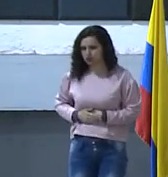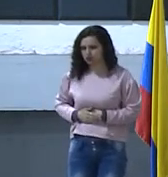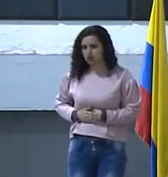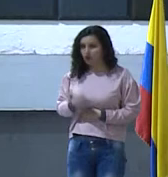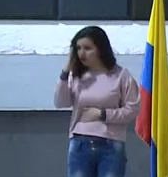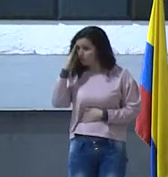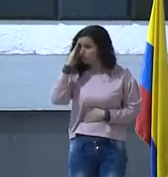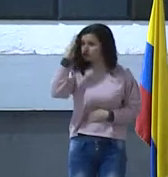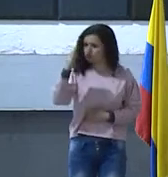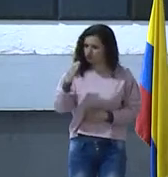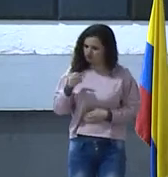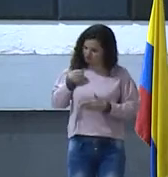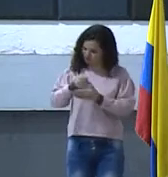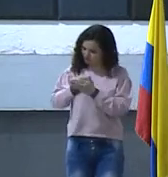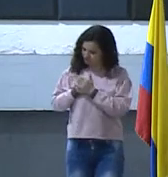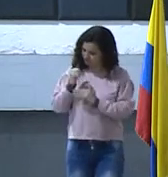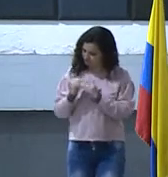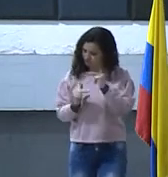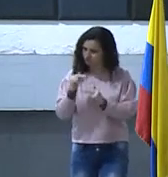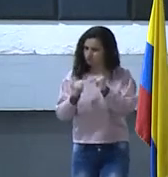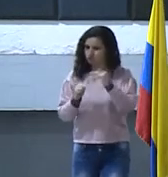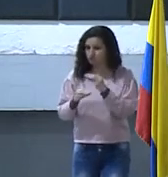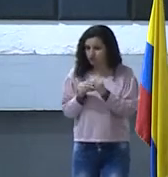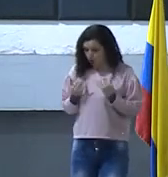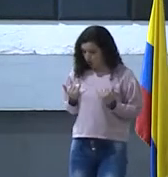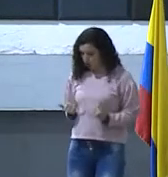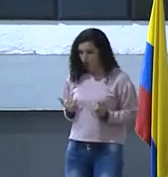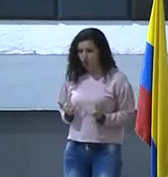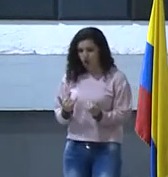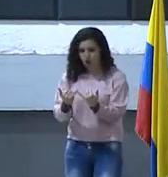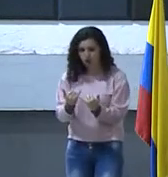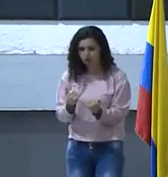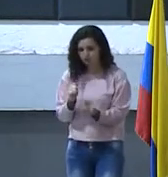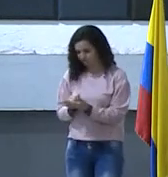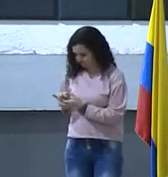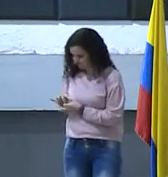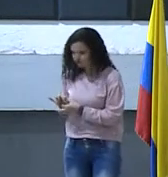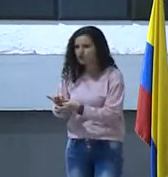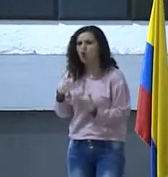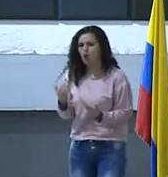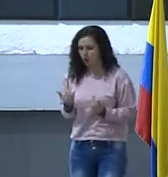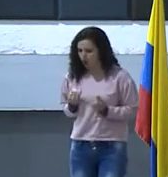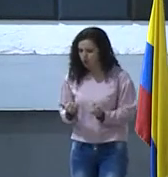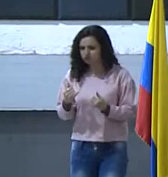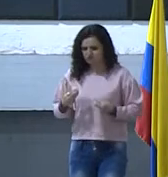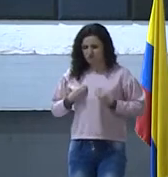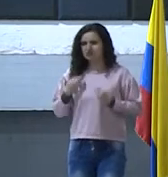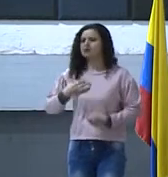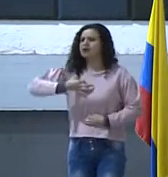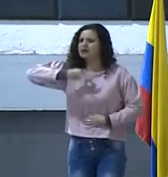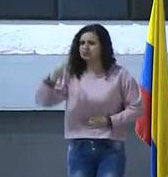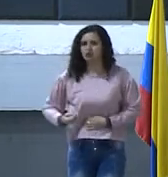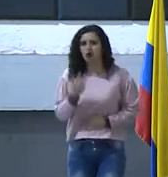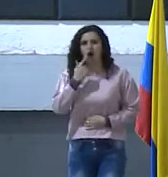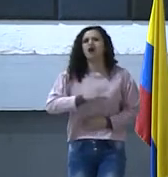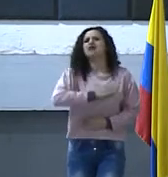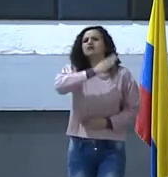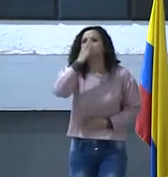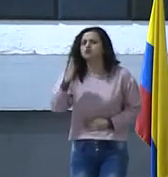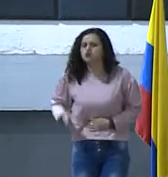acción haremos nuestro presente con los legados de resistencia ética nunca más